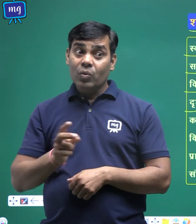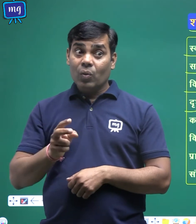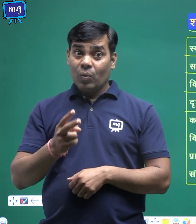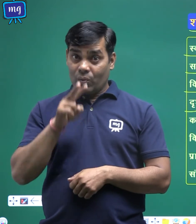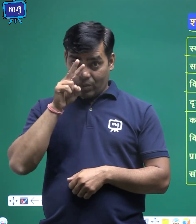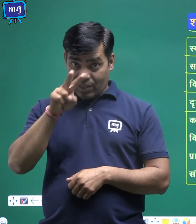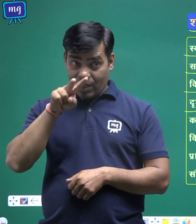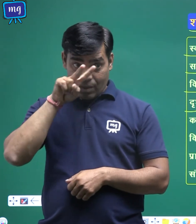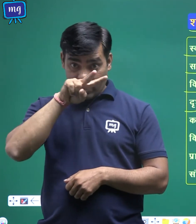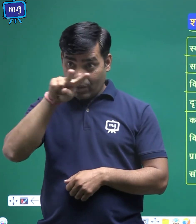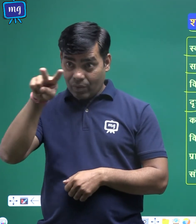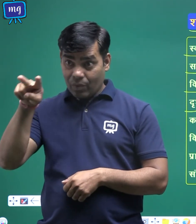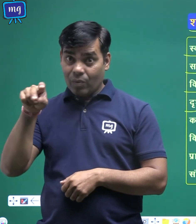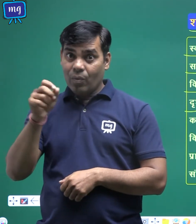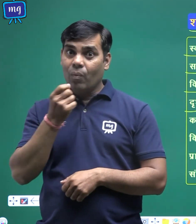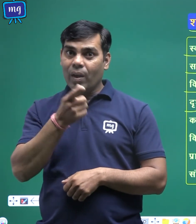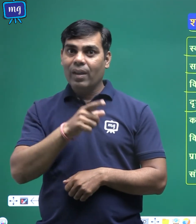वह,